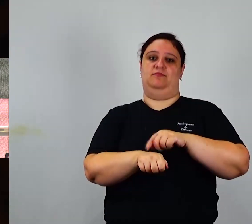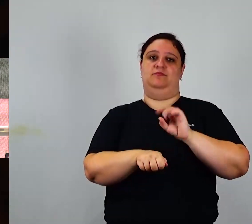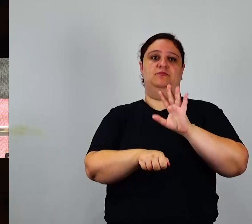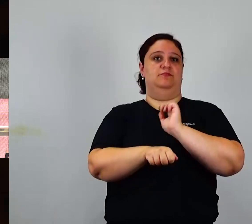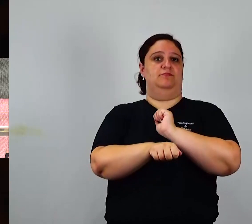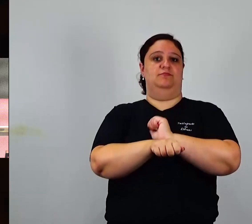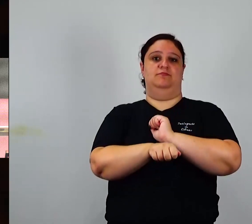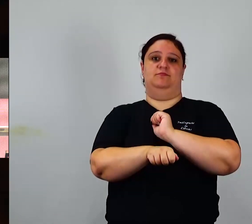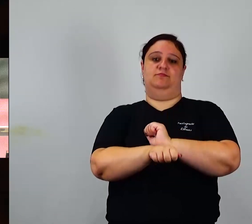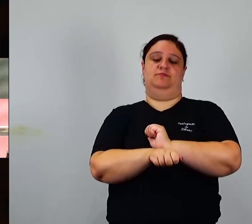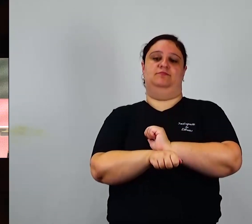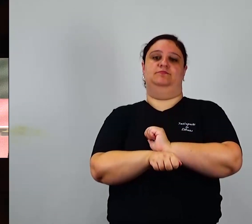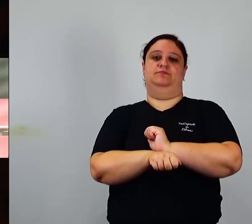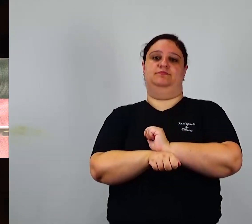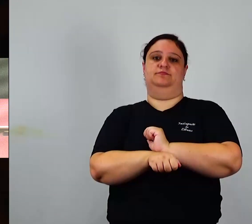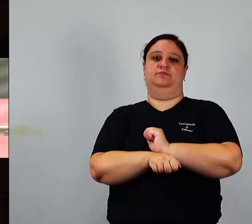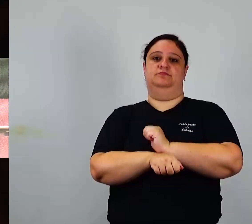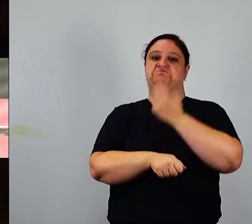O momento.